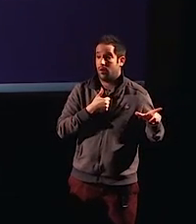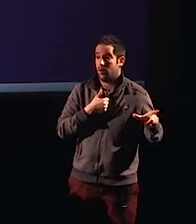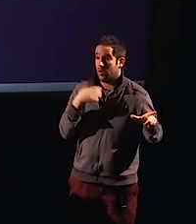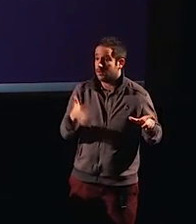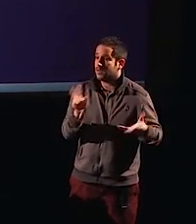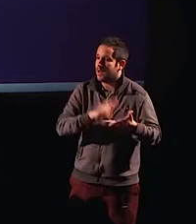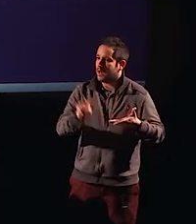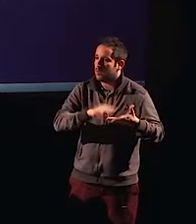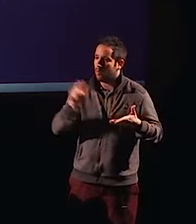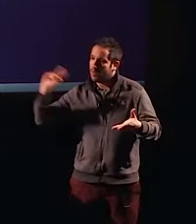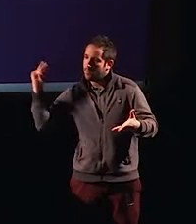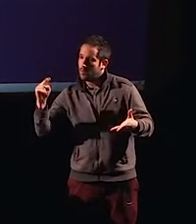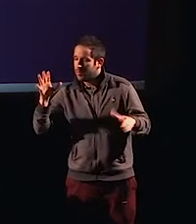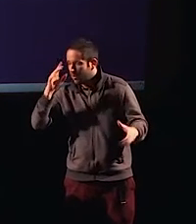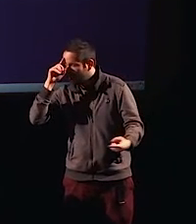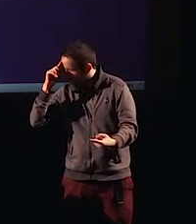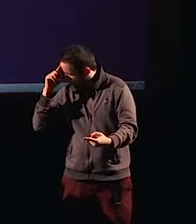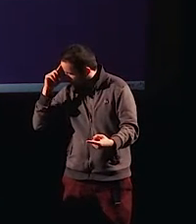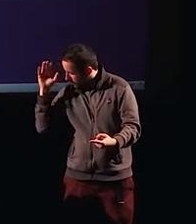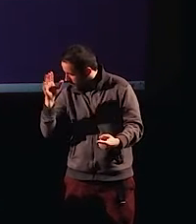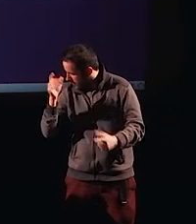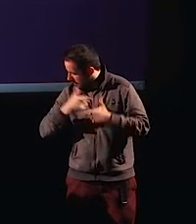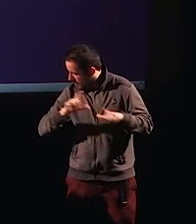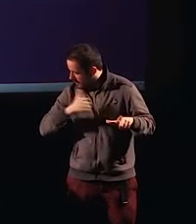C'est une lecture avec ce prisme-là, et ce prisme de terrain.